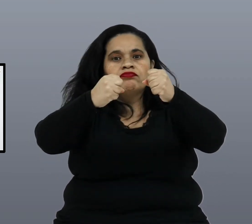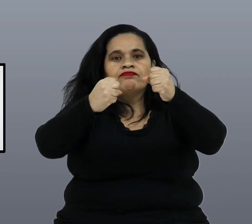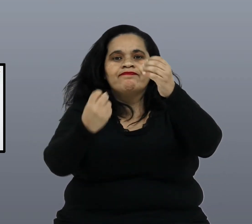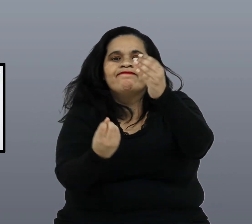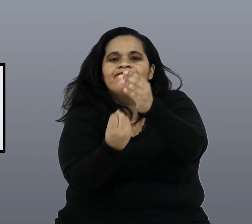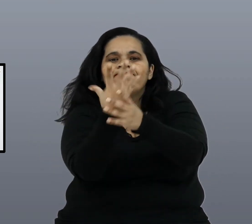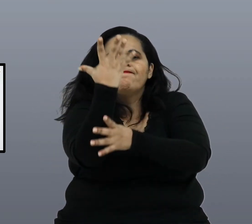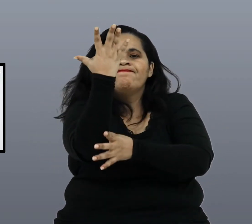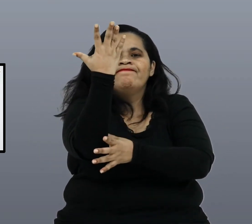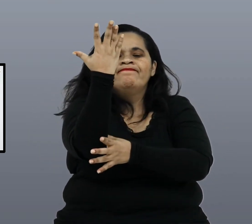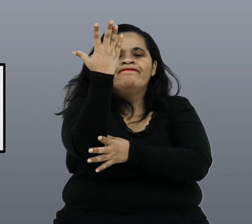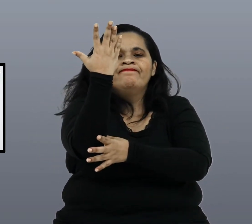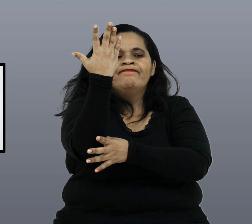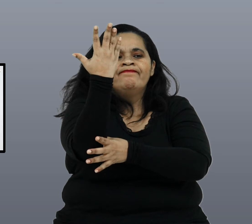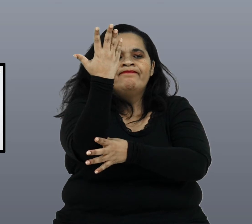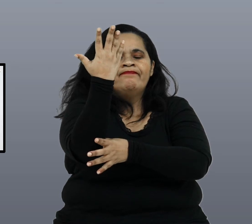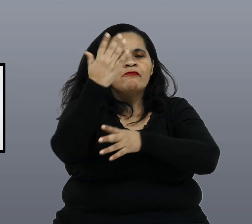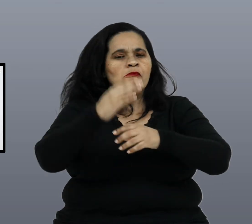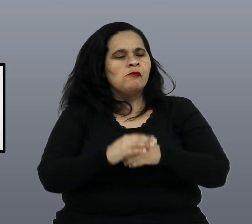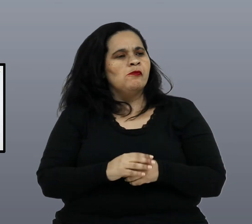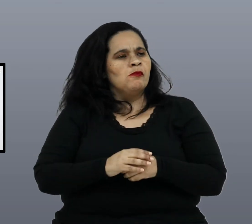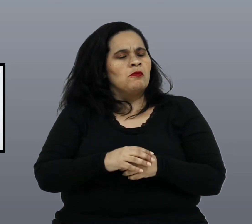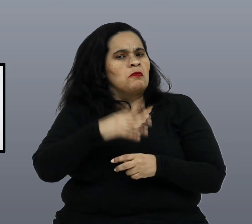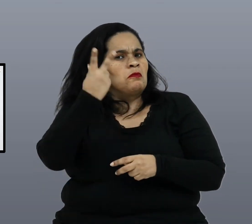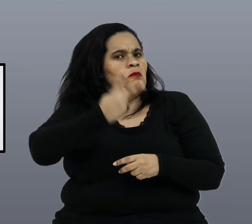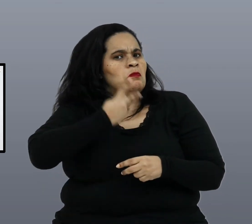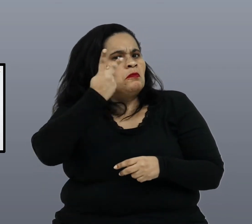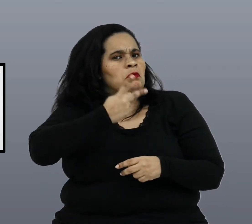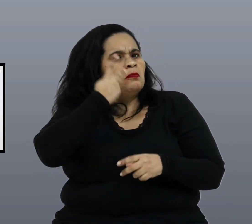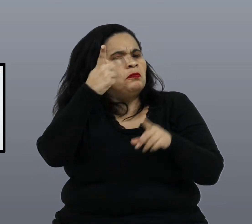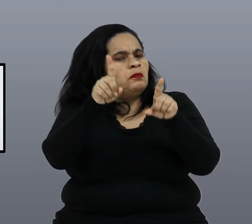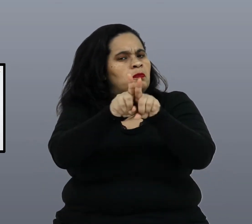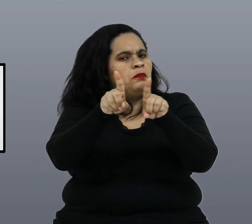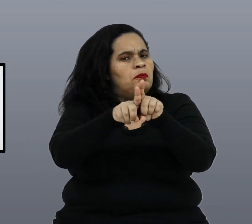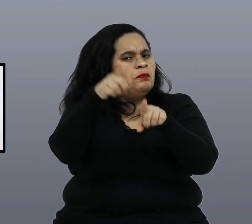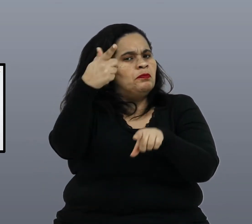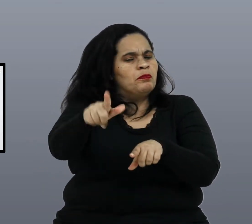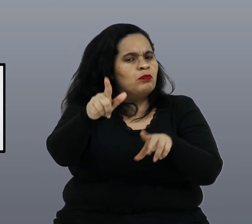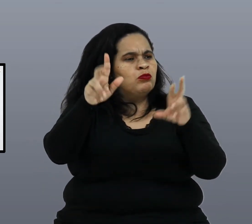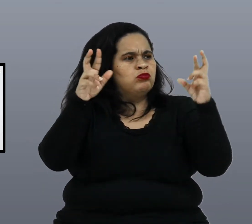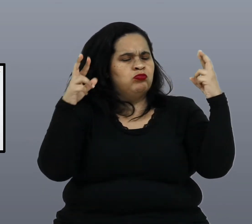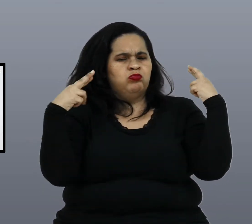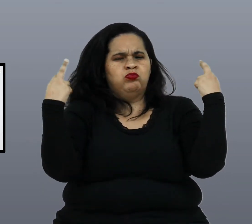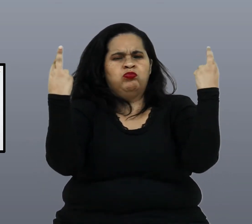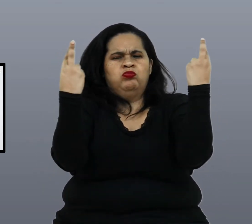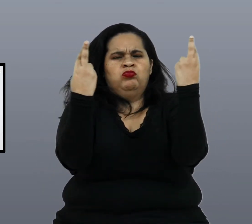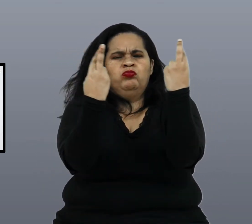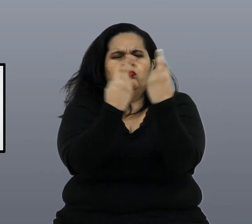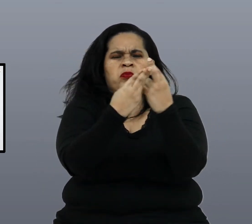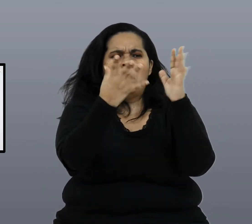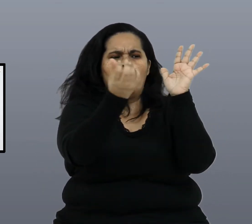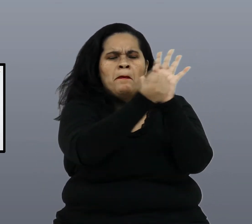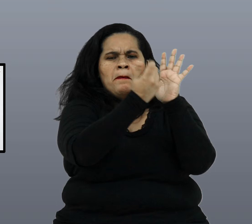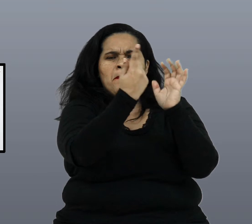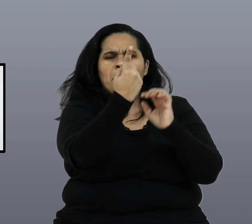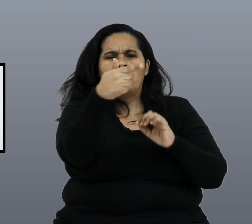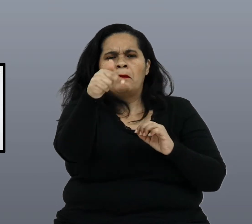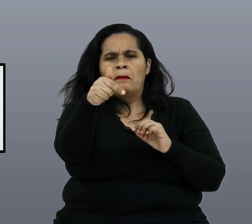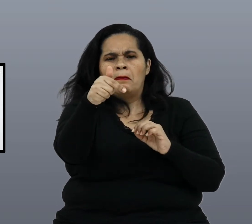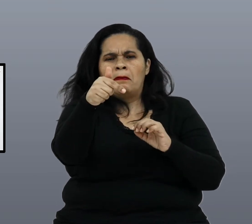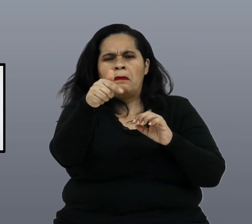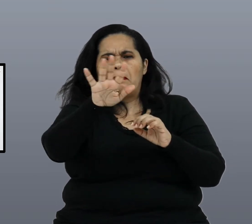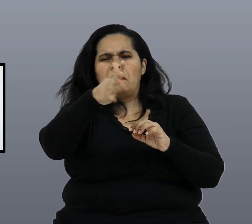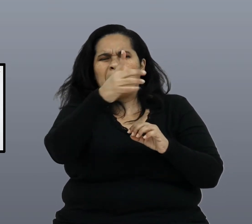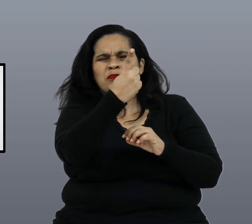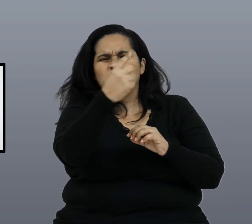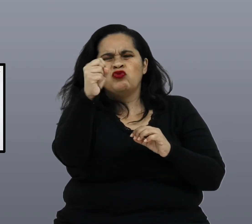aparecer. Me faz lembrar aqui de outros impérios que apareceram, aí a gente pode dizer aqui século XVII para cá, século XVIII,